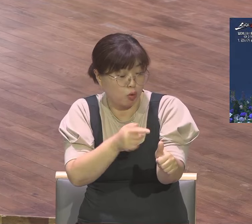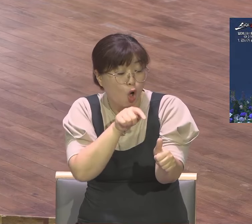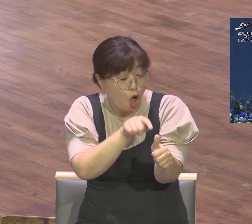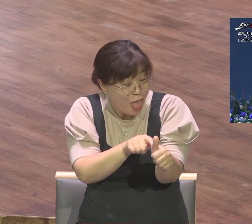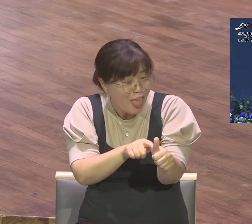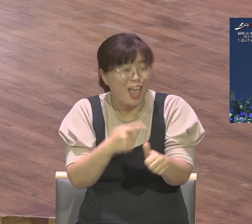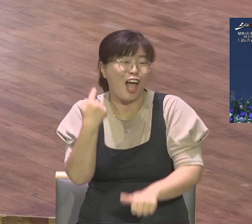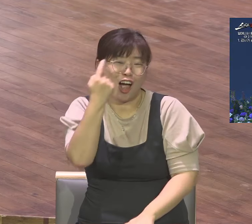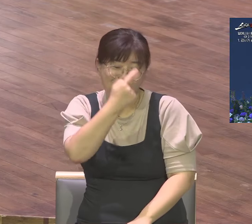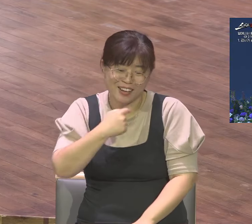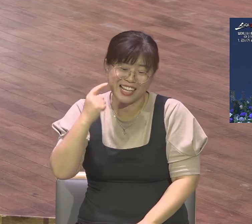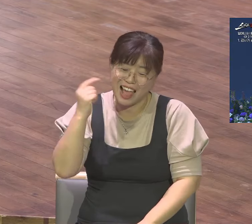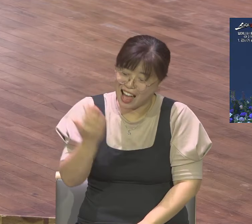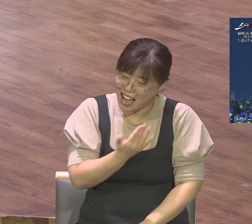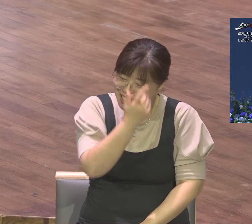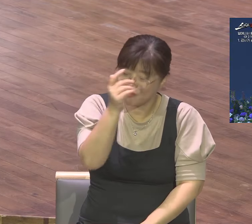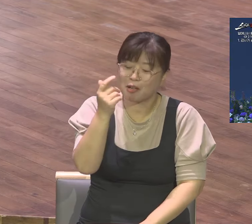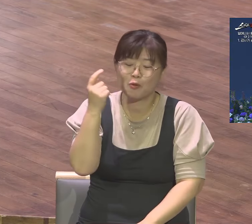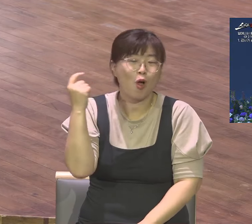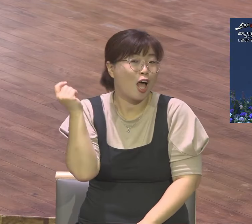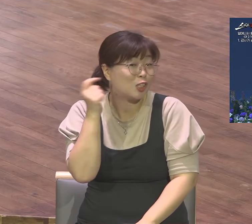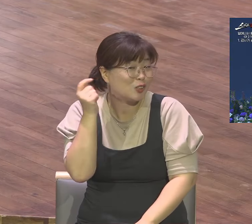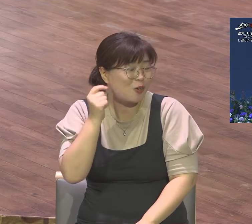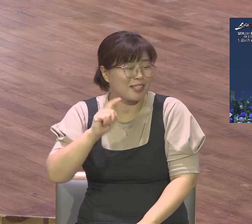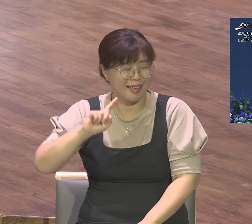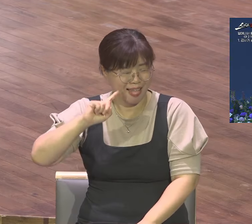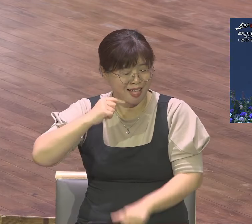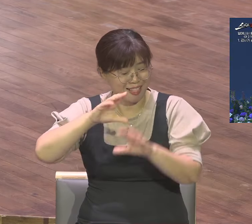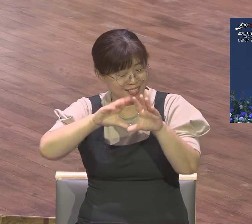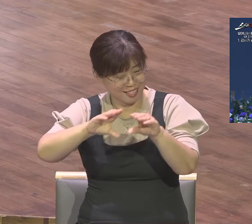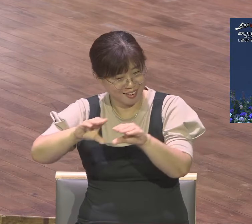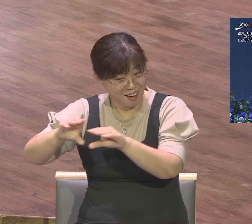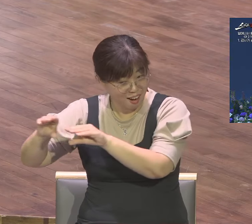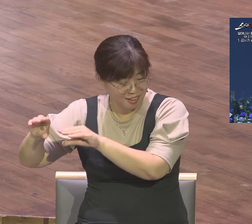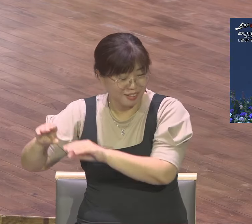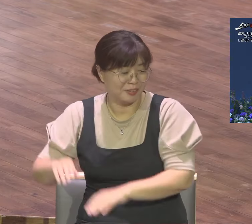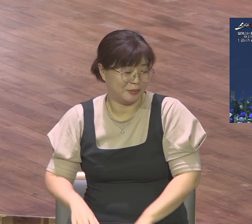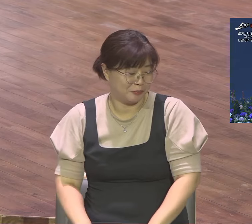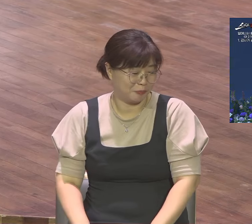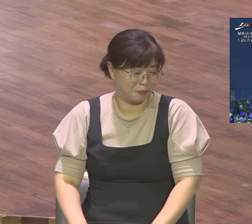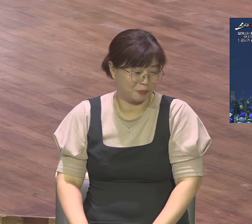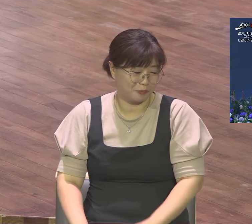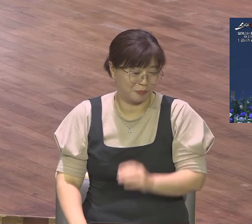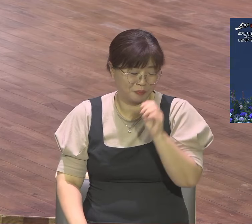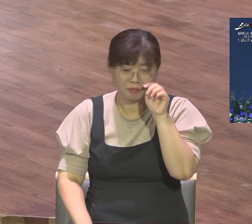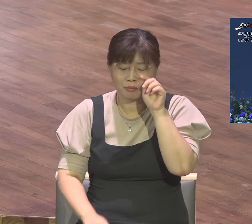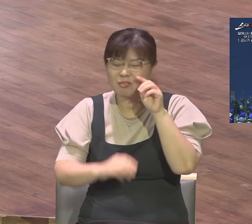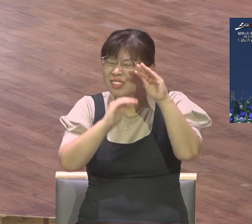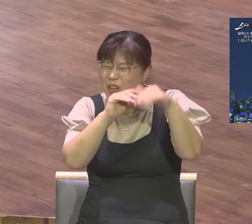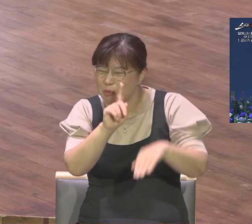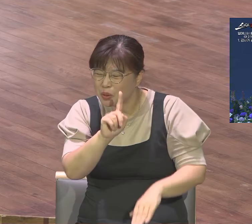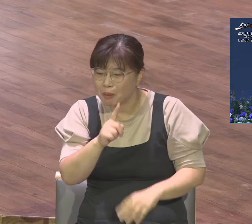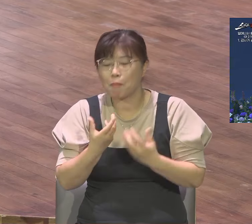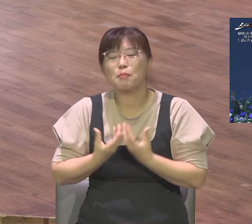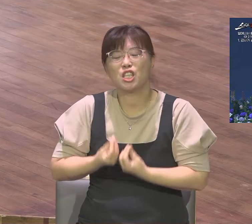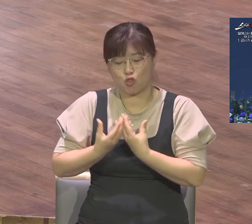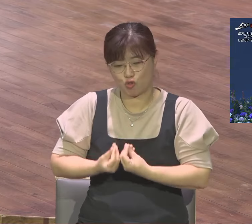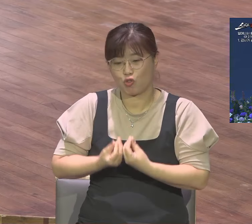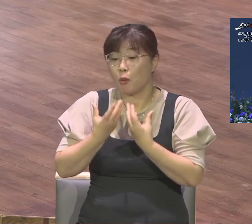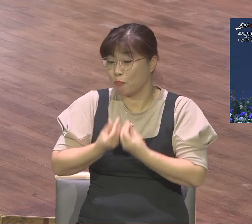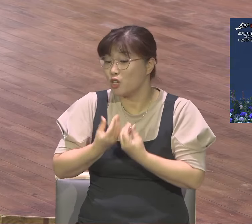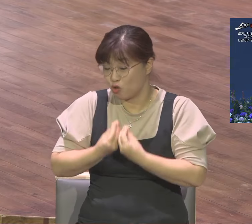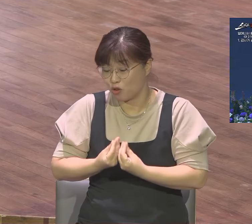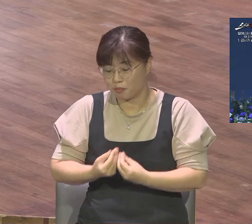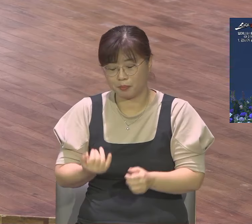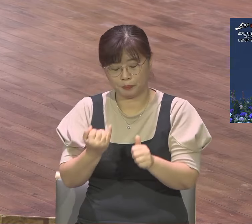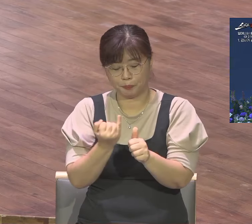이 화창한 어느 봄날 이 솔로몬이 술람의 여인에게 청혼하는 장면이에요. 이게